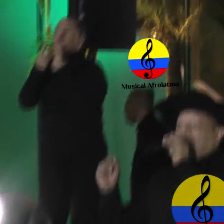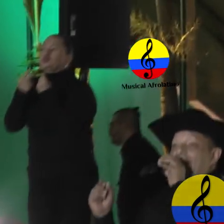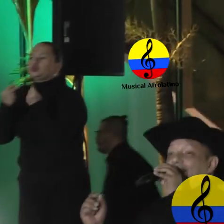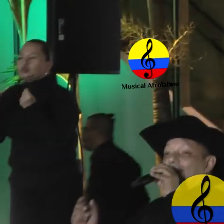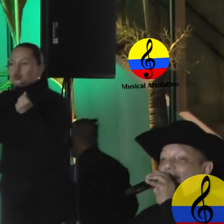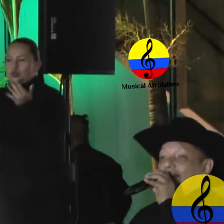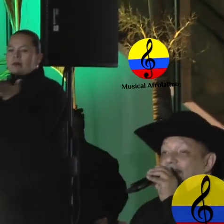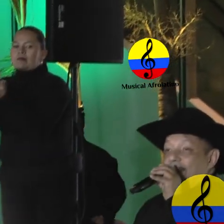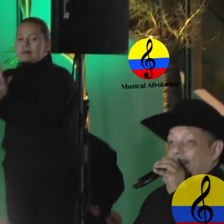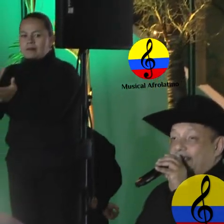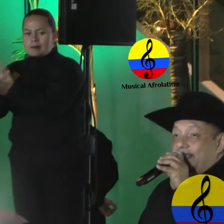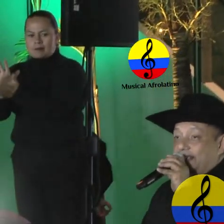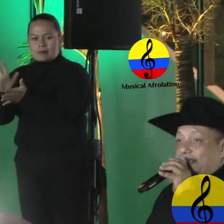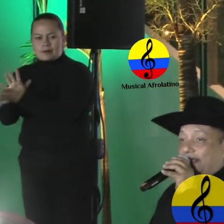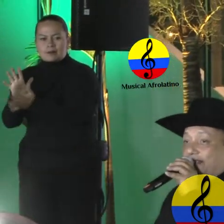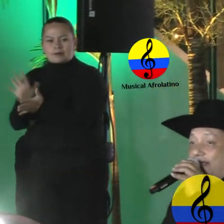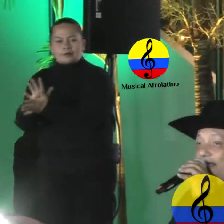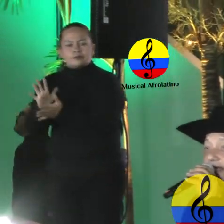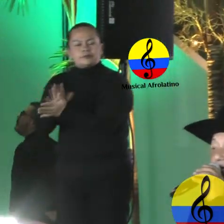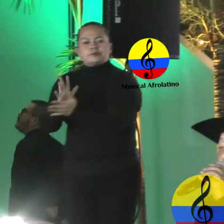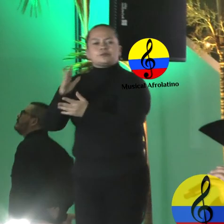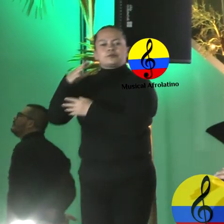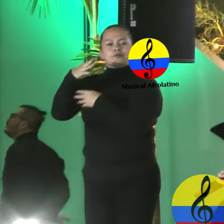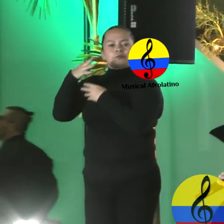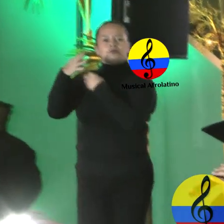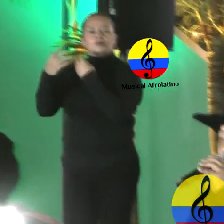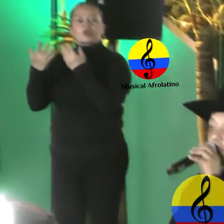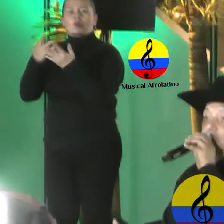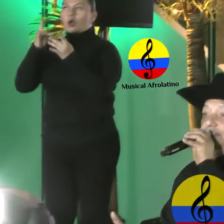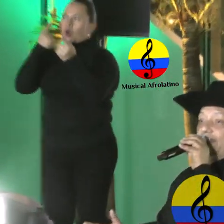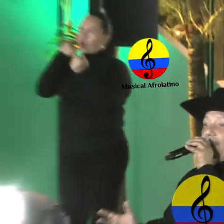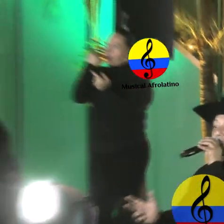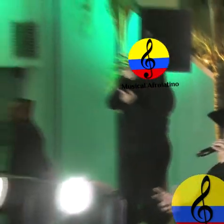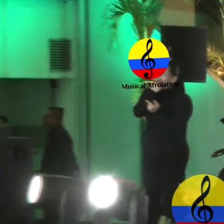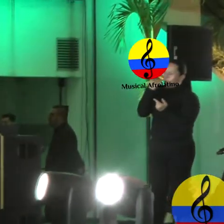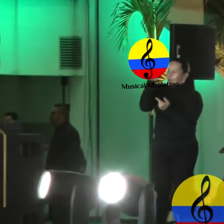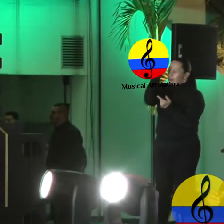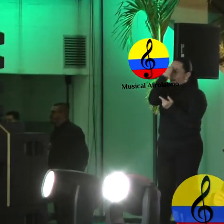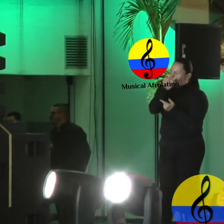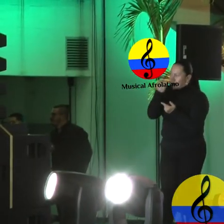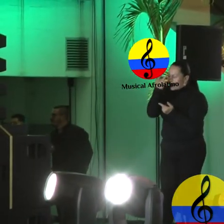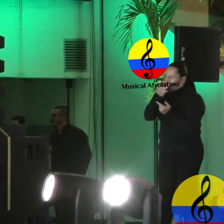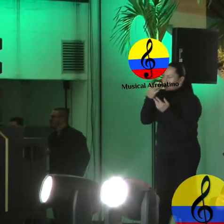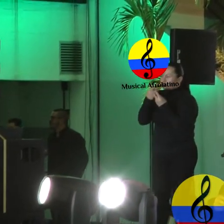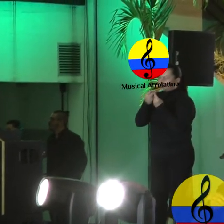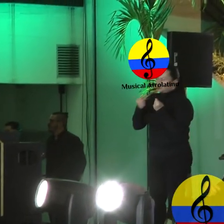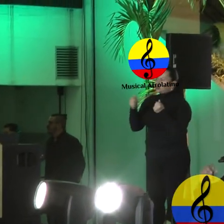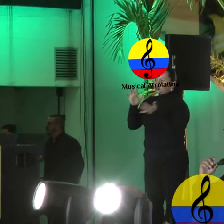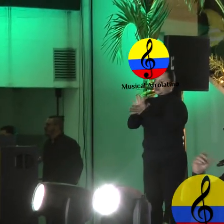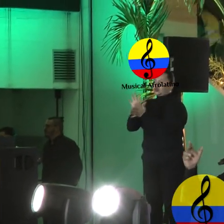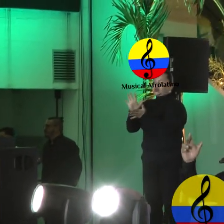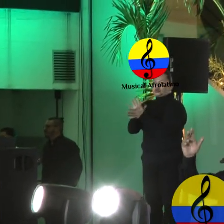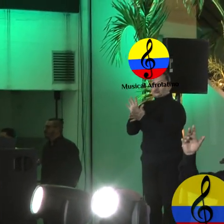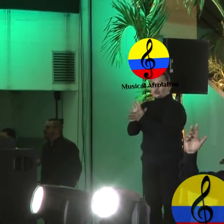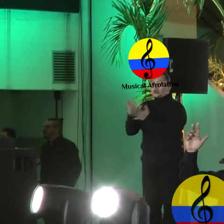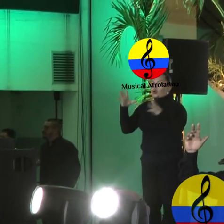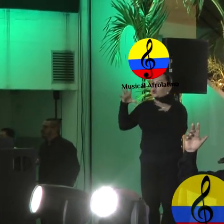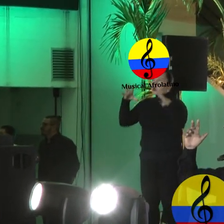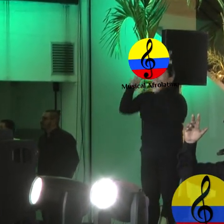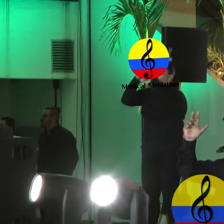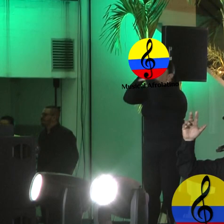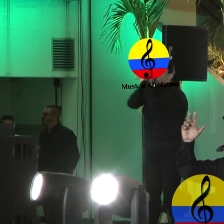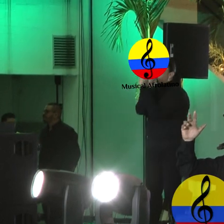Serenos y celestiales sirena, ojos negros y serenos, oscura que está